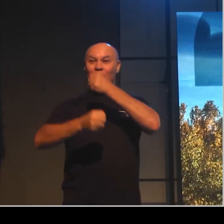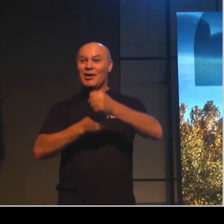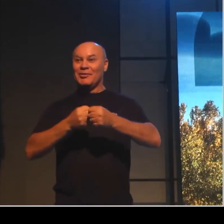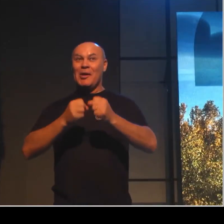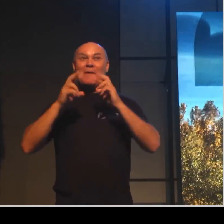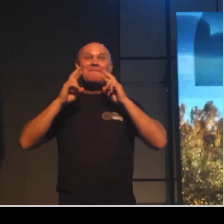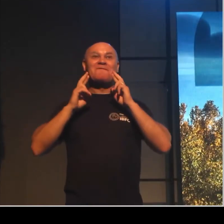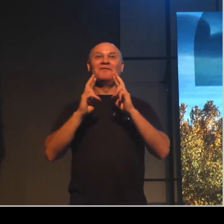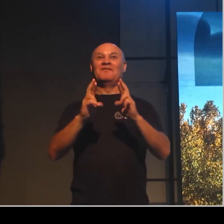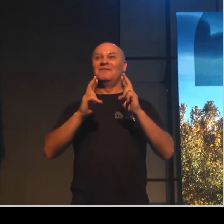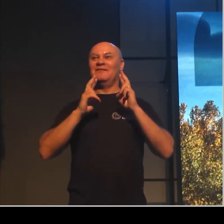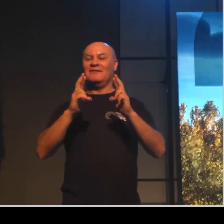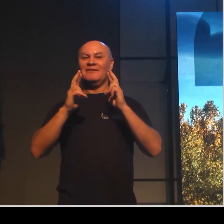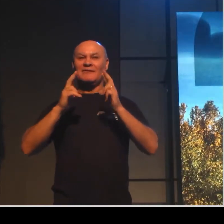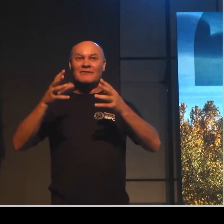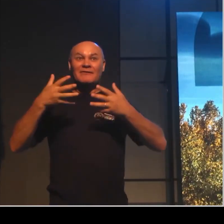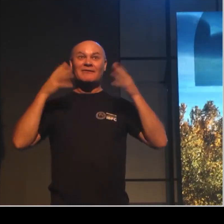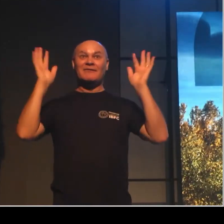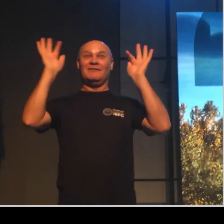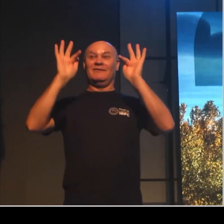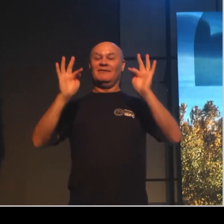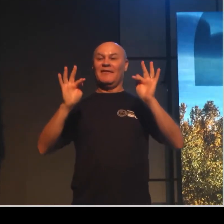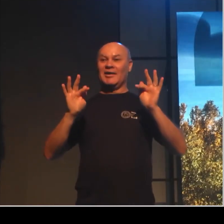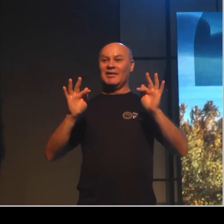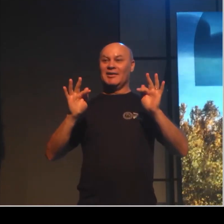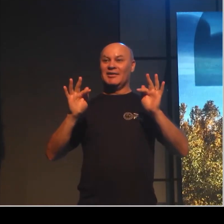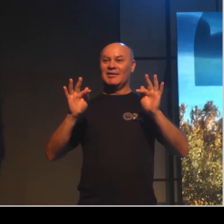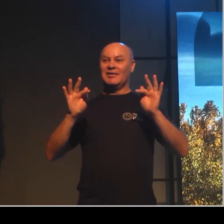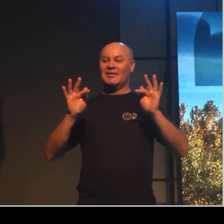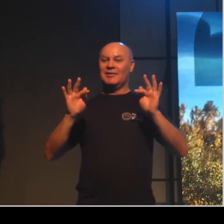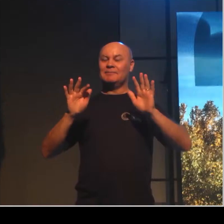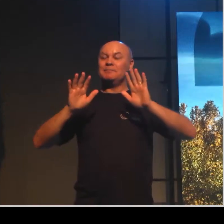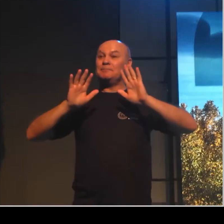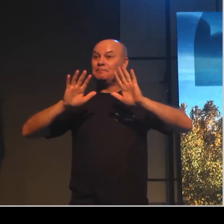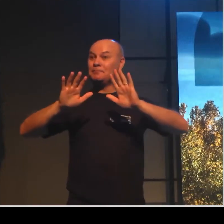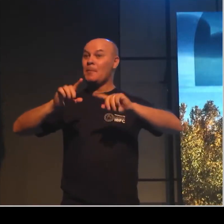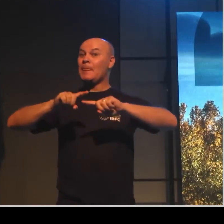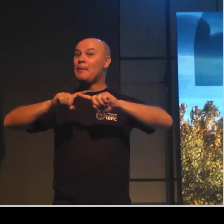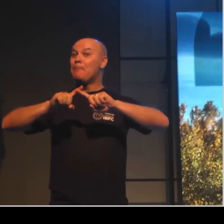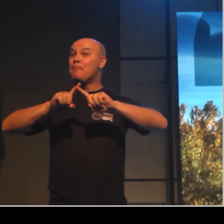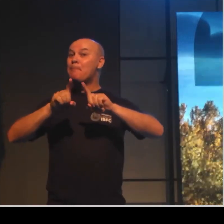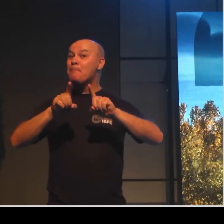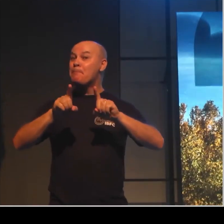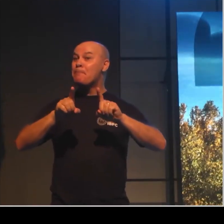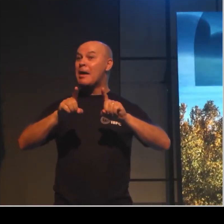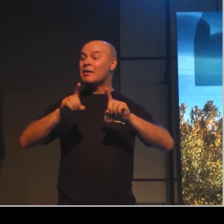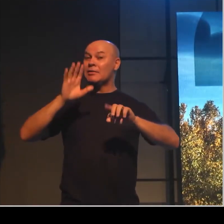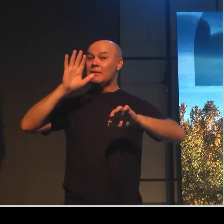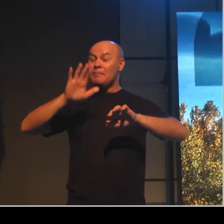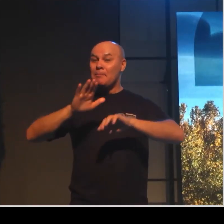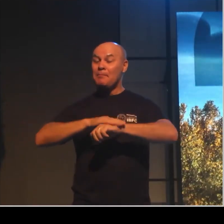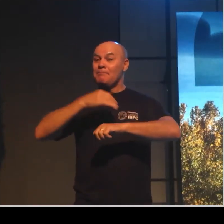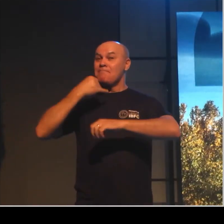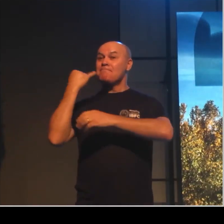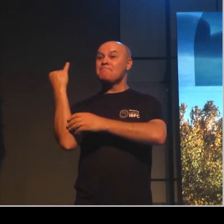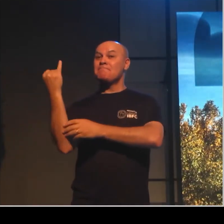Muito mais quando você conhece um Deus, muito mais quando